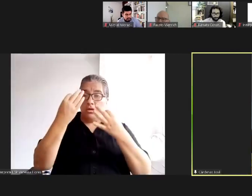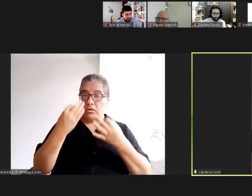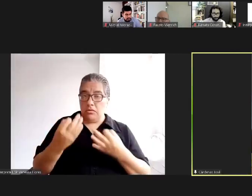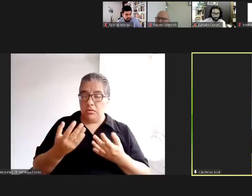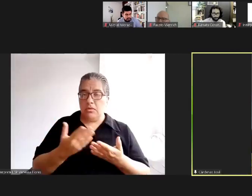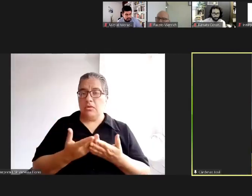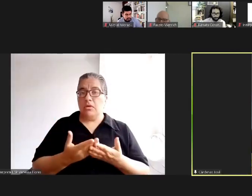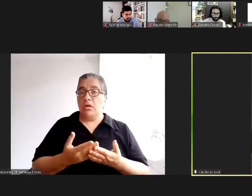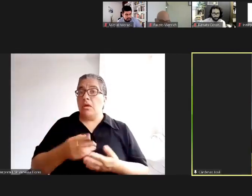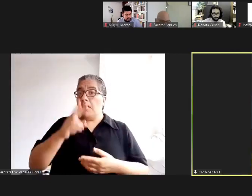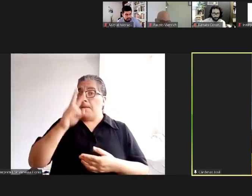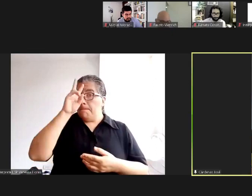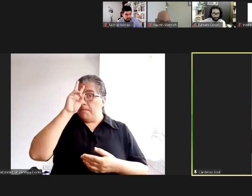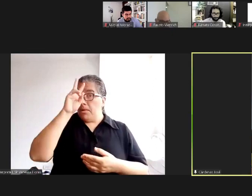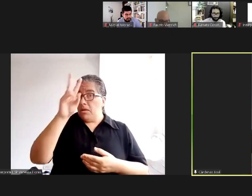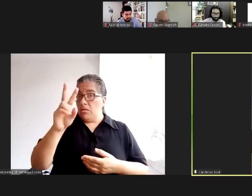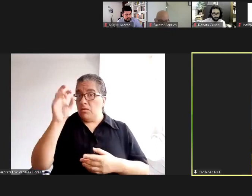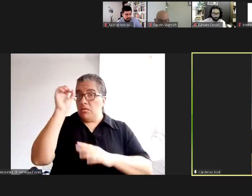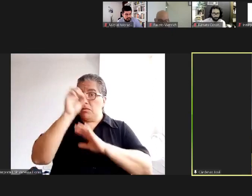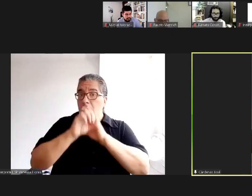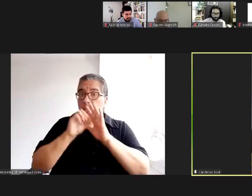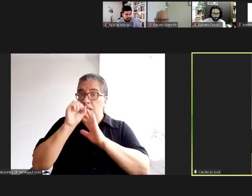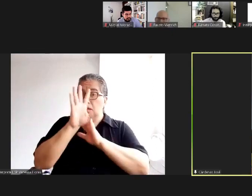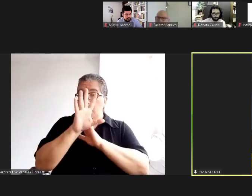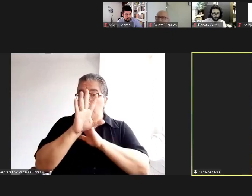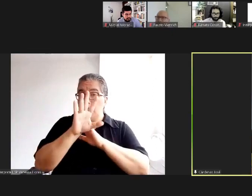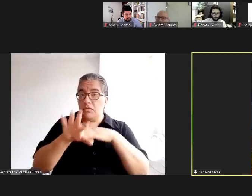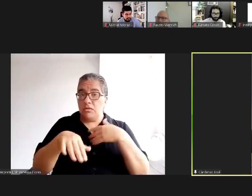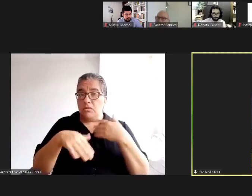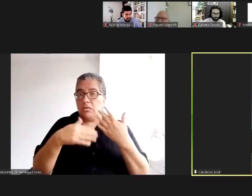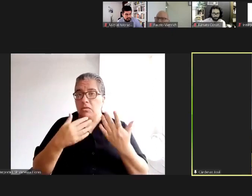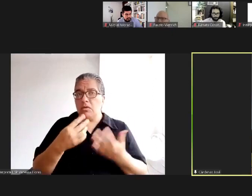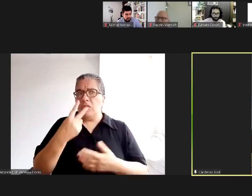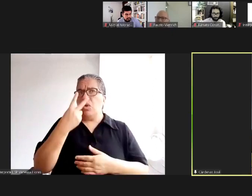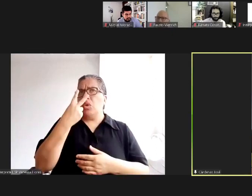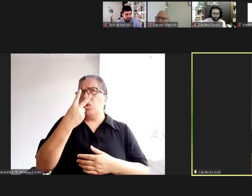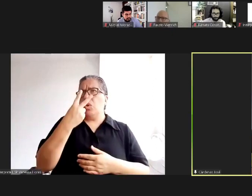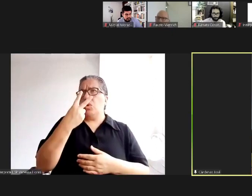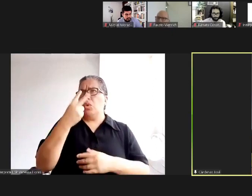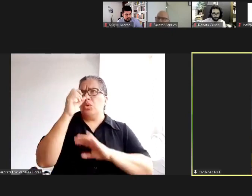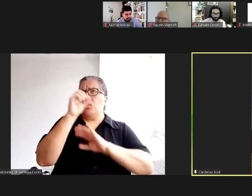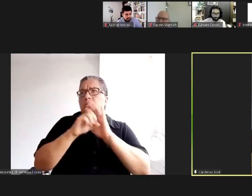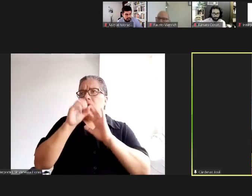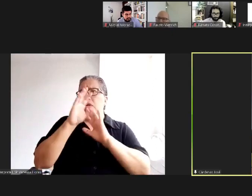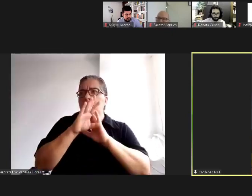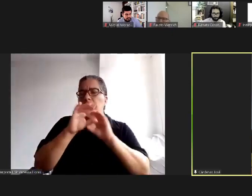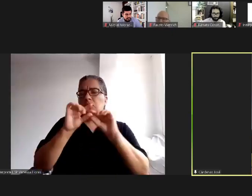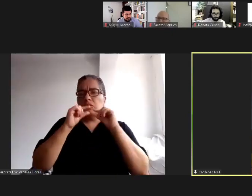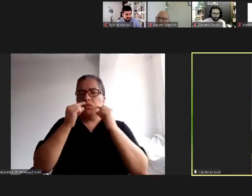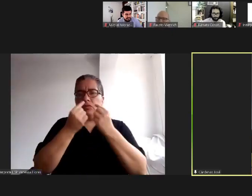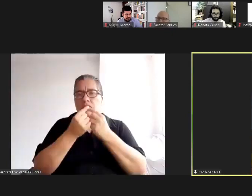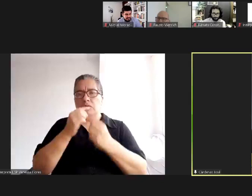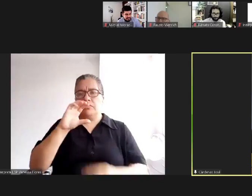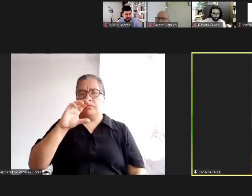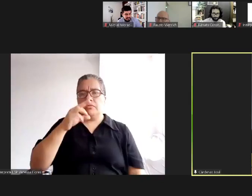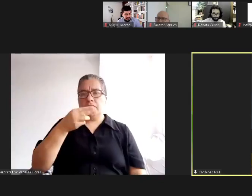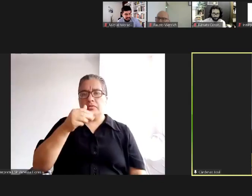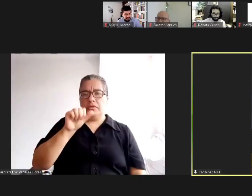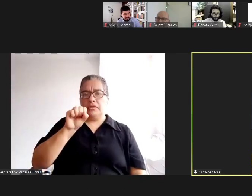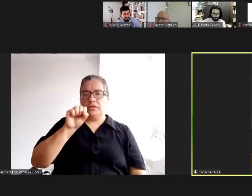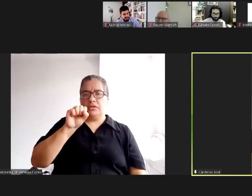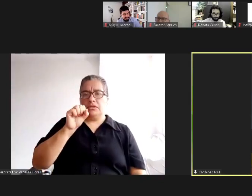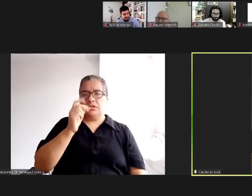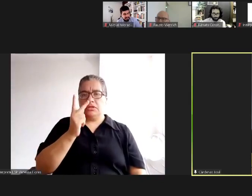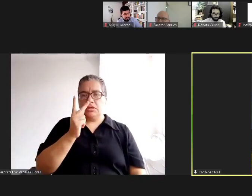en Perú. Hasta el año anterior, con dos películas que el grupo Chasqui había realizado en versión accesible, más dos películas que la